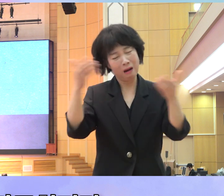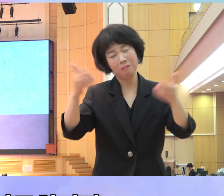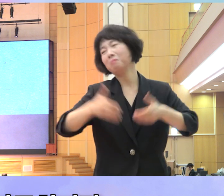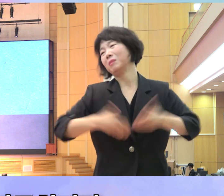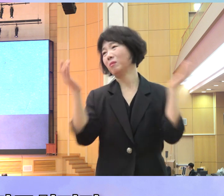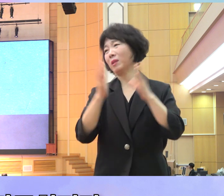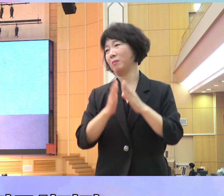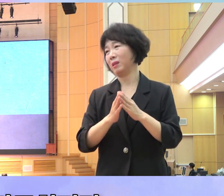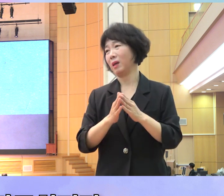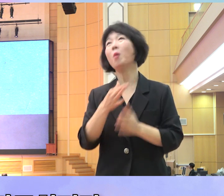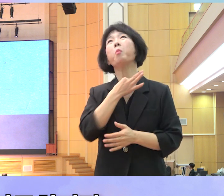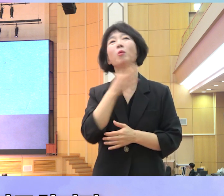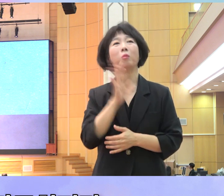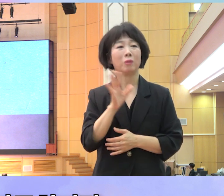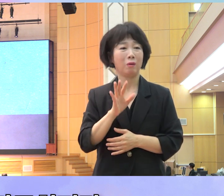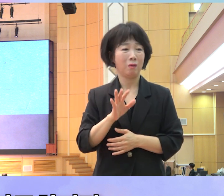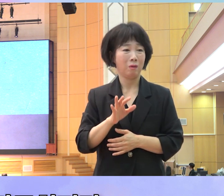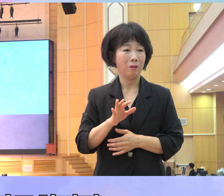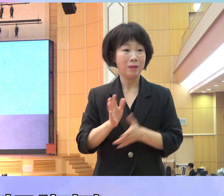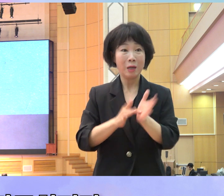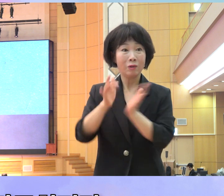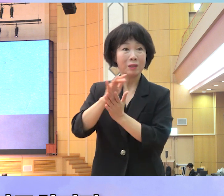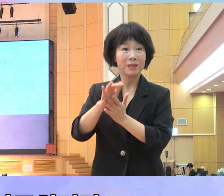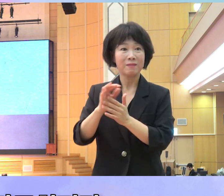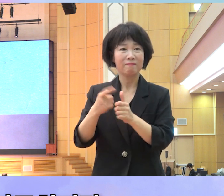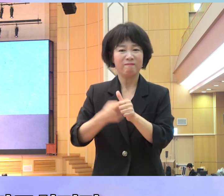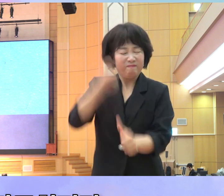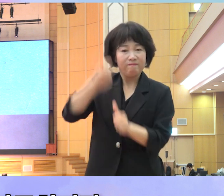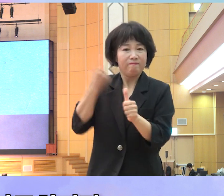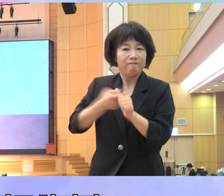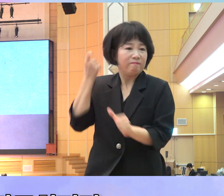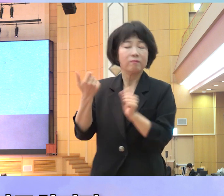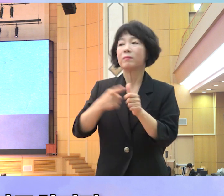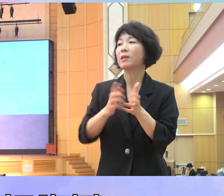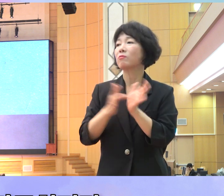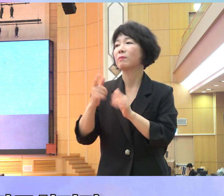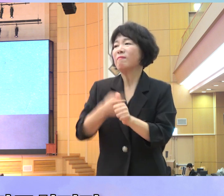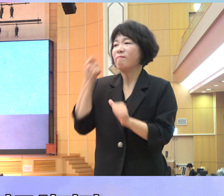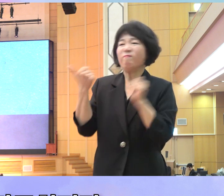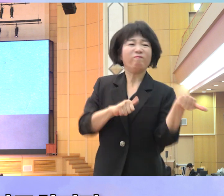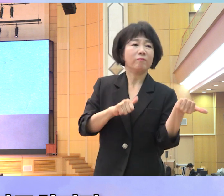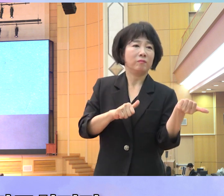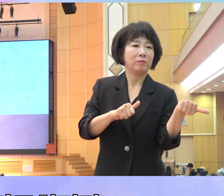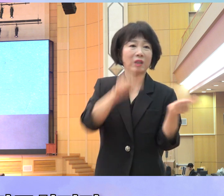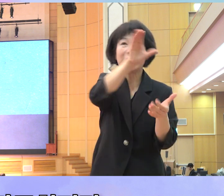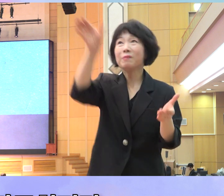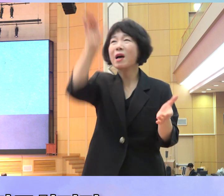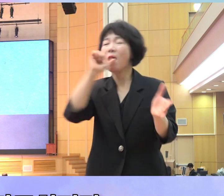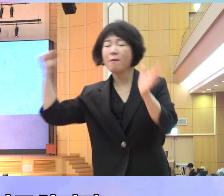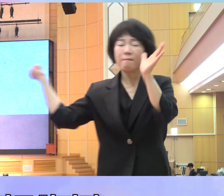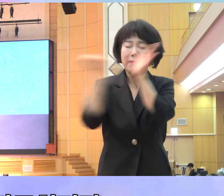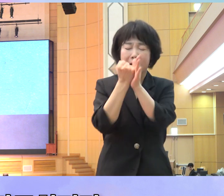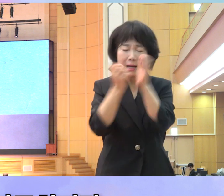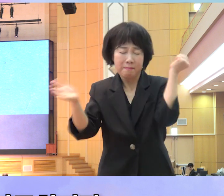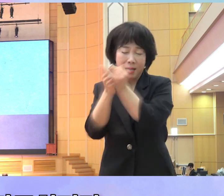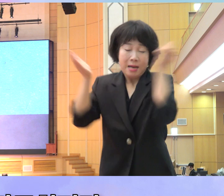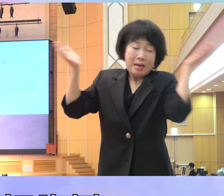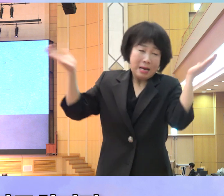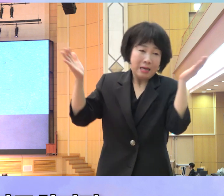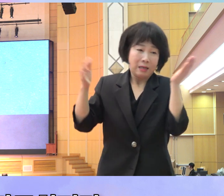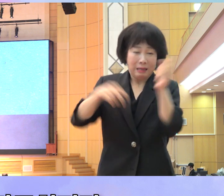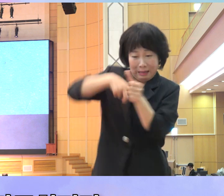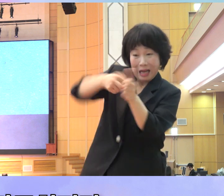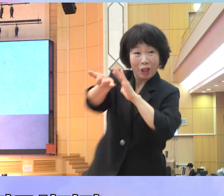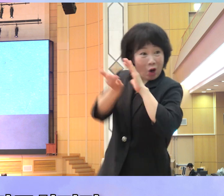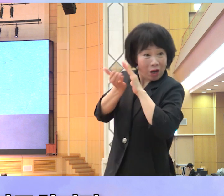예수님도 지금 이제 사역을 해야 돼요. 얼마나 힘드셨으면 하나님 이 쓴 잔을, 그죠? 쓴 잔이라고 표현하실